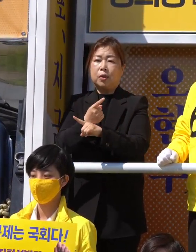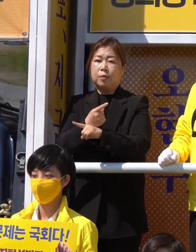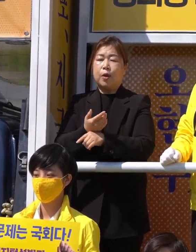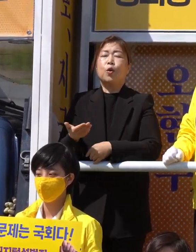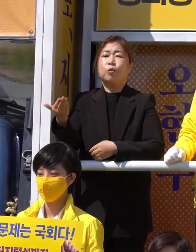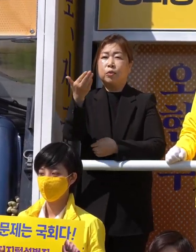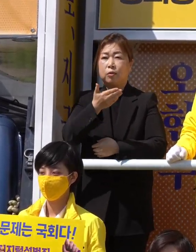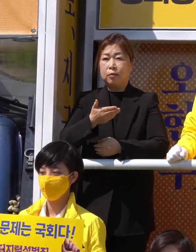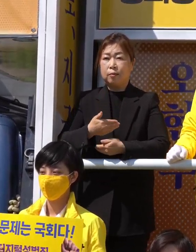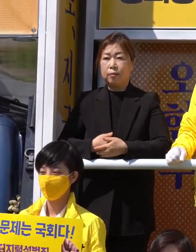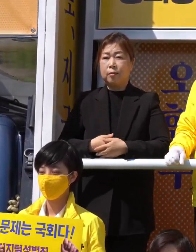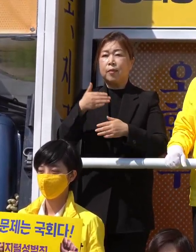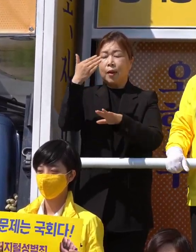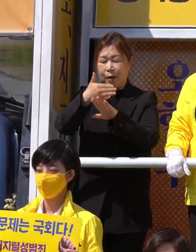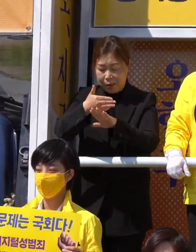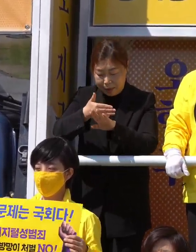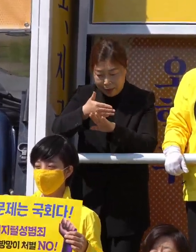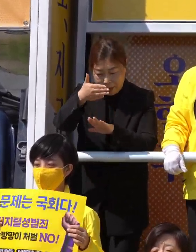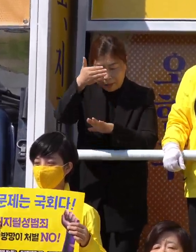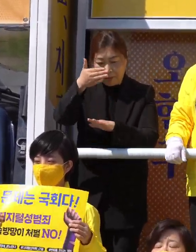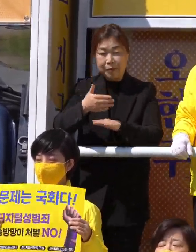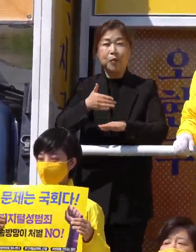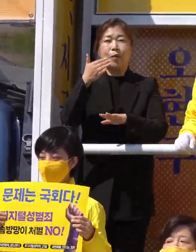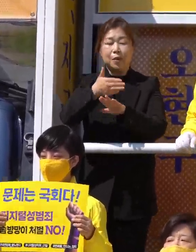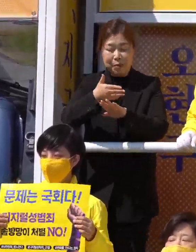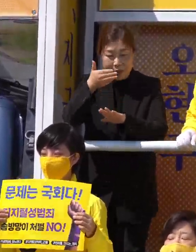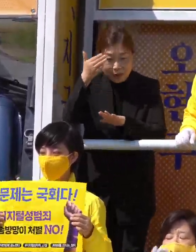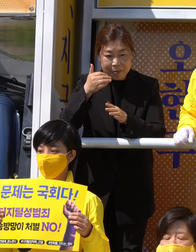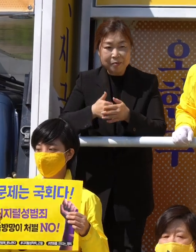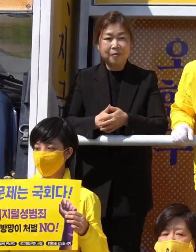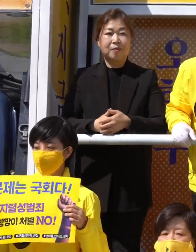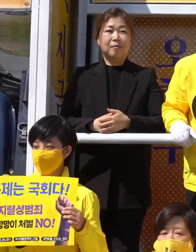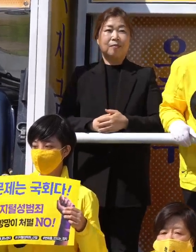여러분. 감사합니다. 고맙습니다.